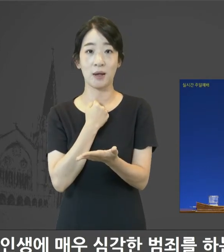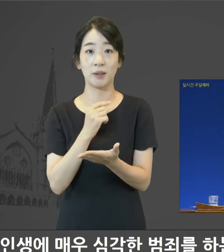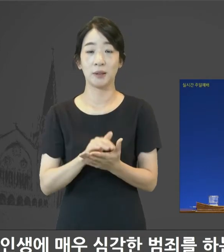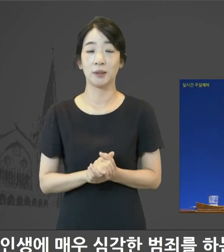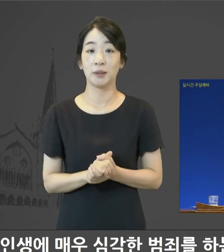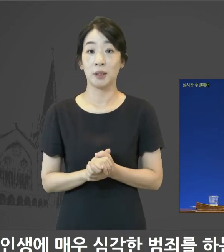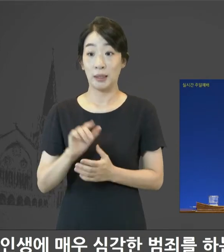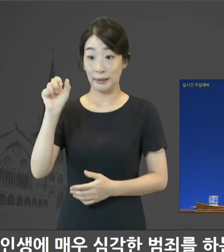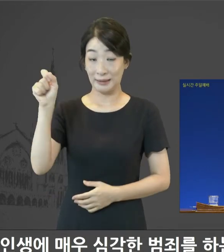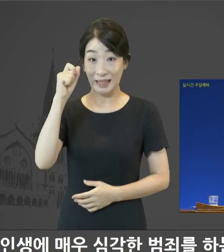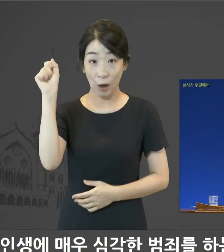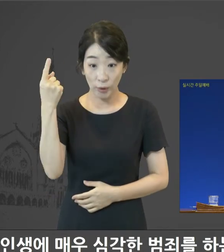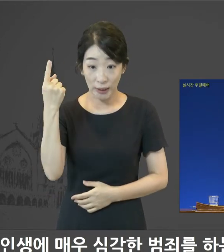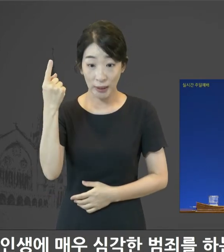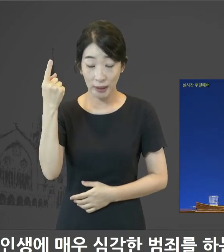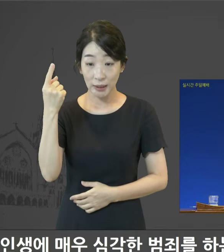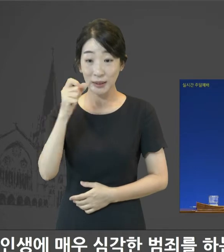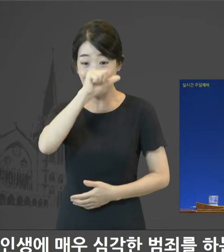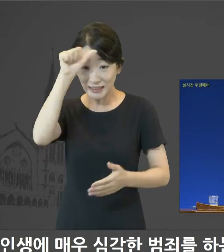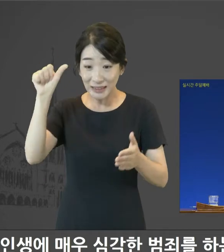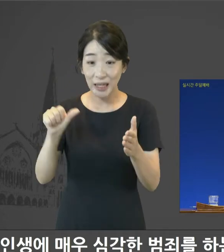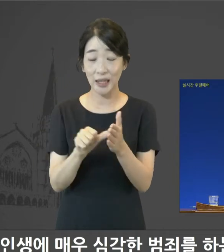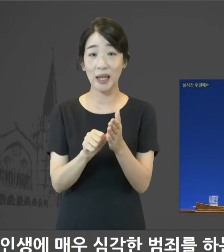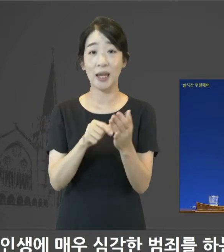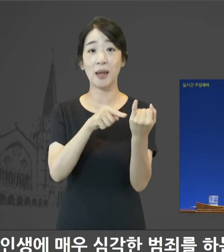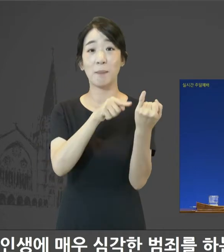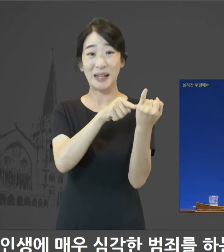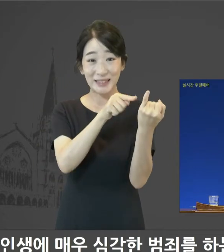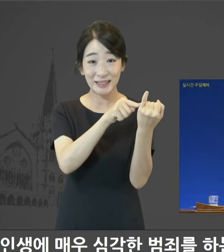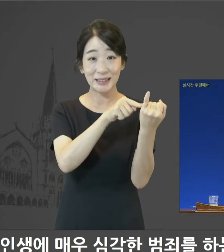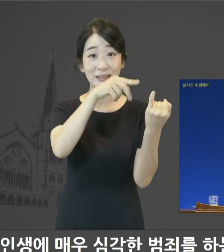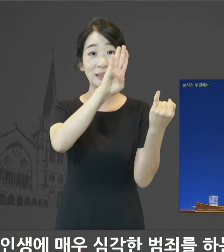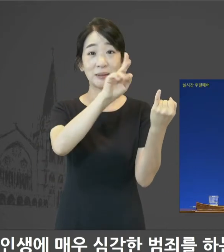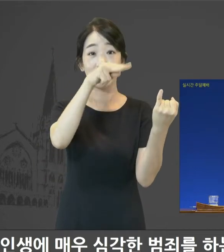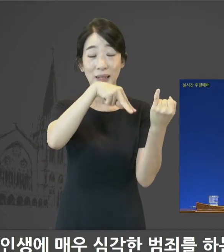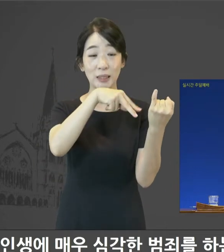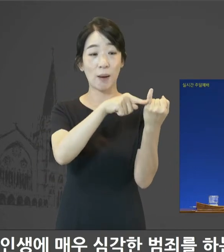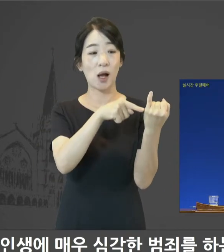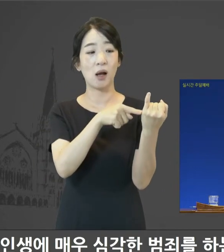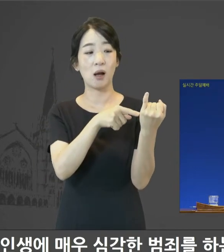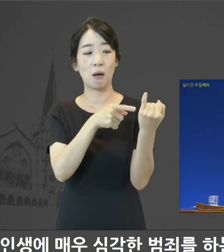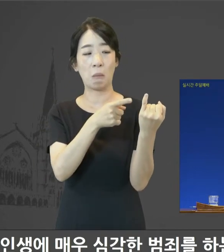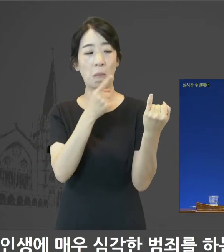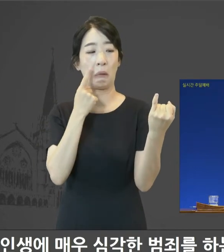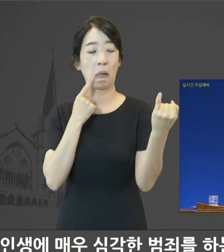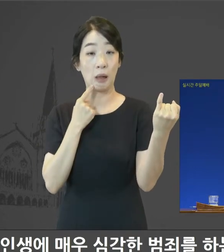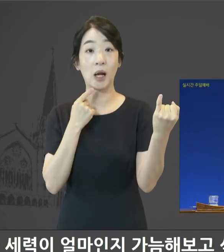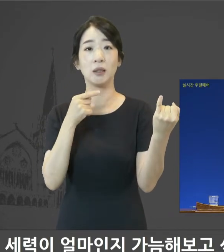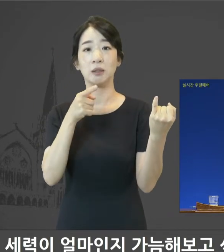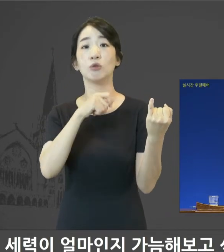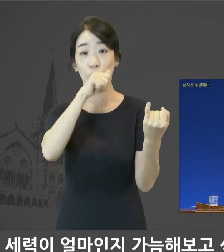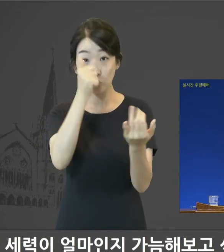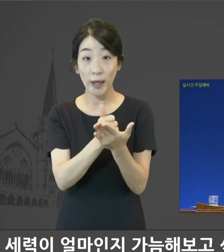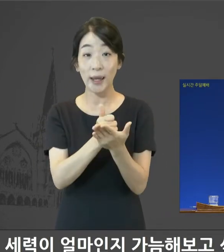다윗 인생에 밧세바 범죄한 것보다 더 혼나는 거죠, 이게. 그 이제 혼나는데 하나님이